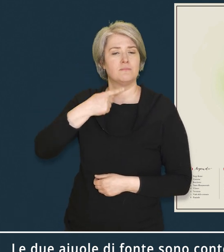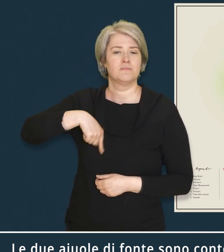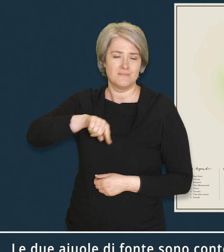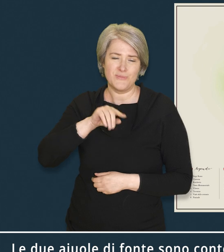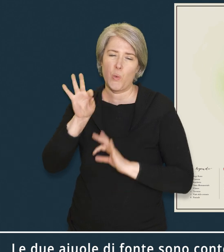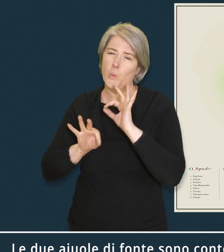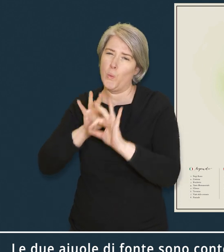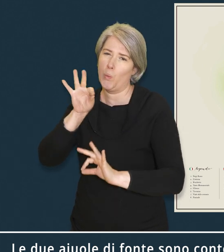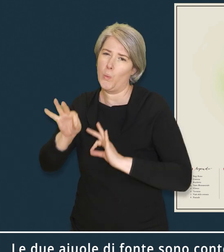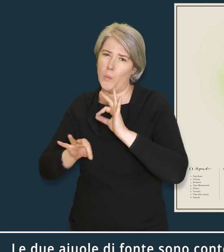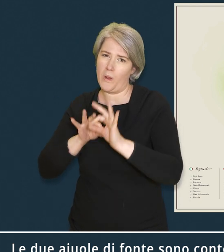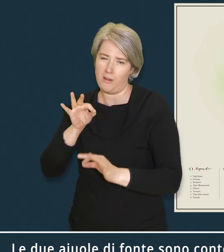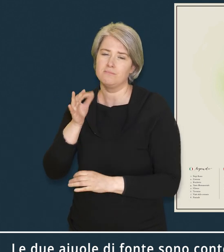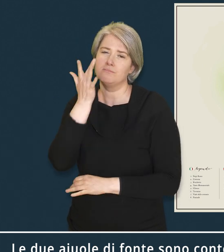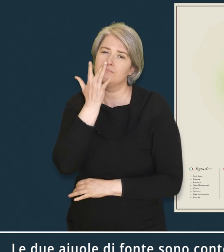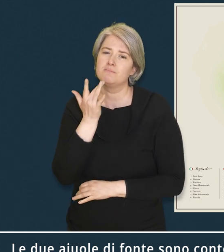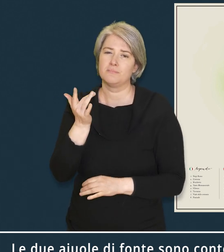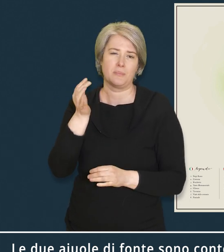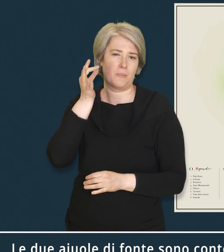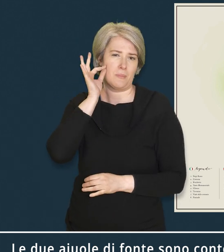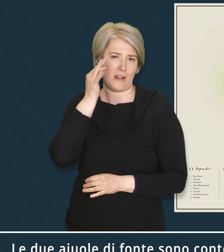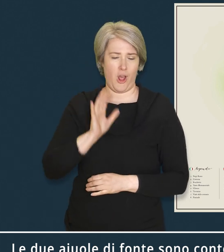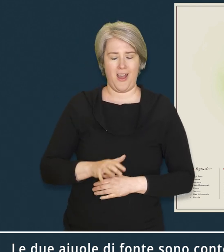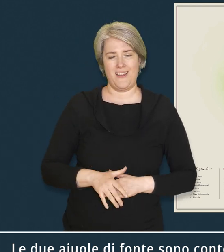prestiamo una cura particolare.